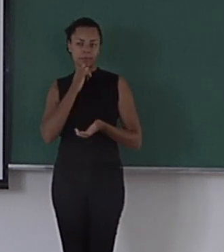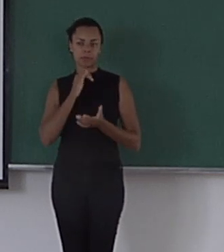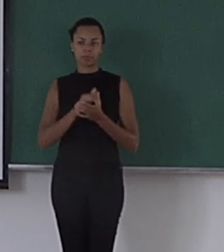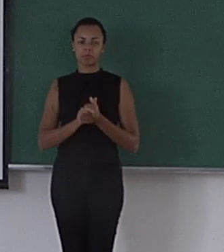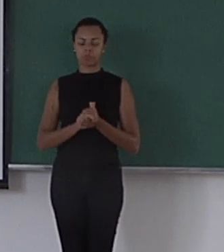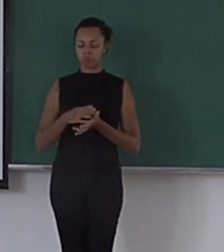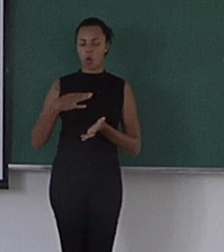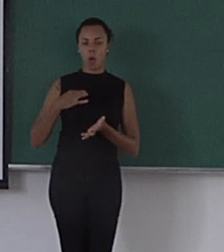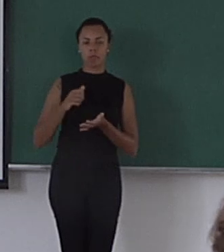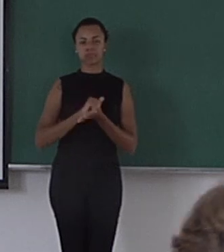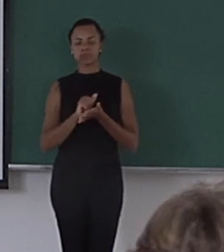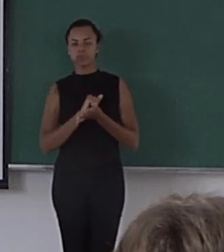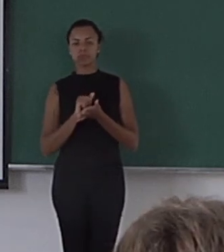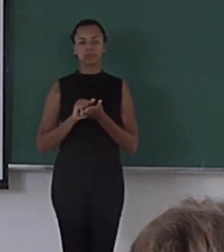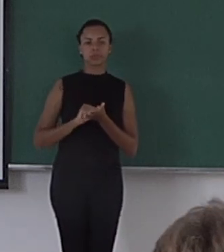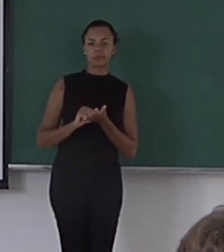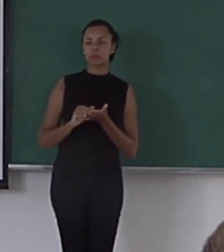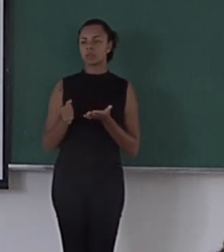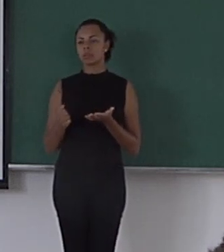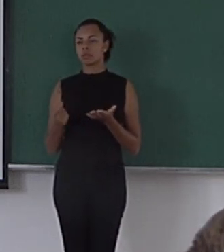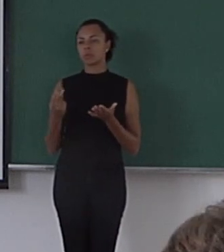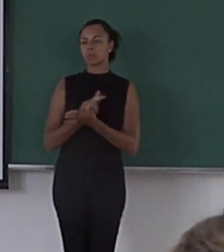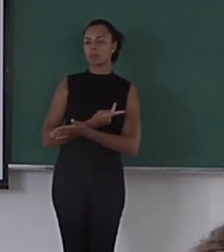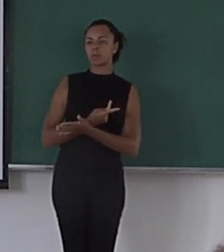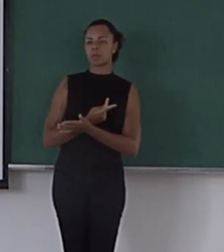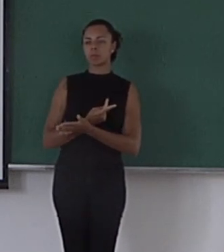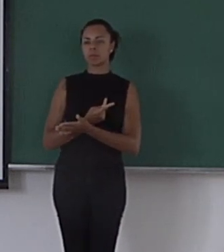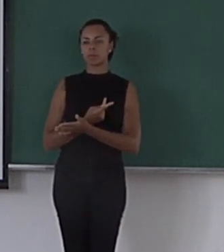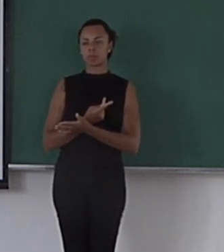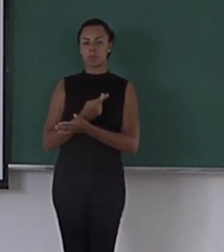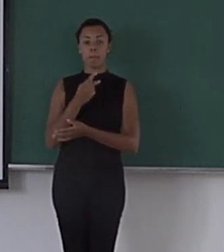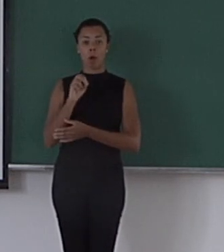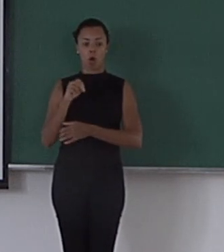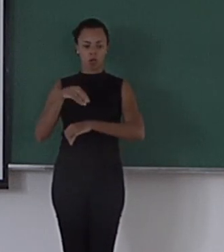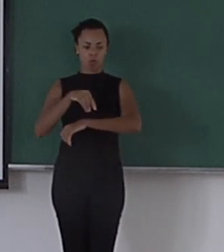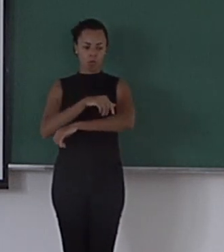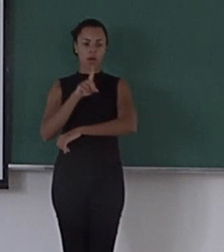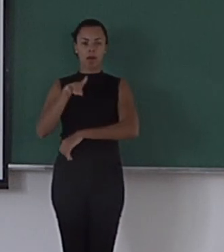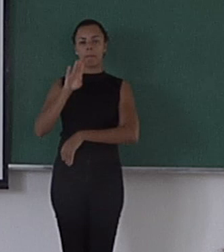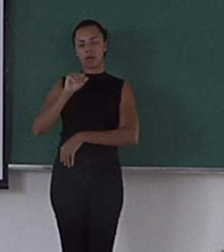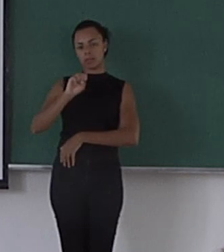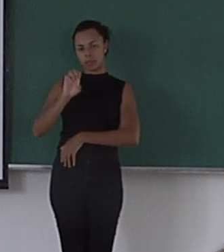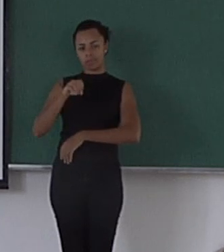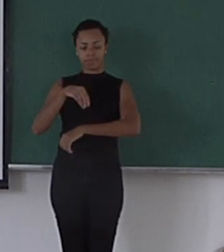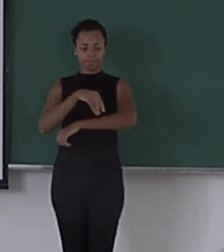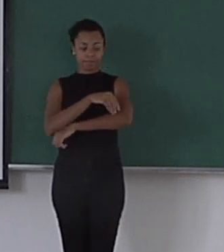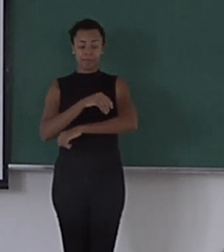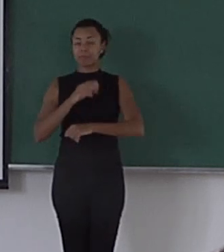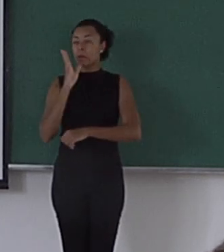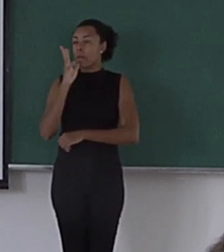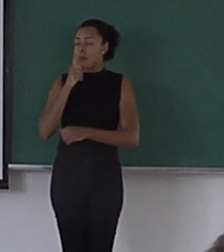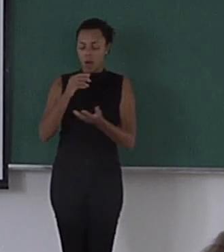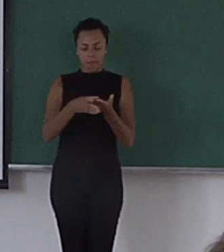lavando uma roupa e o sabão em pó ele é altamente básico. Sim. E ele custa sair da